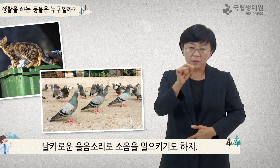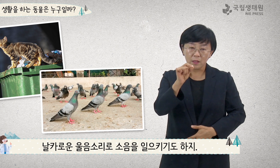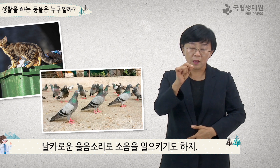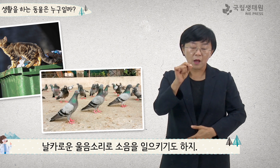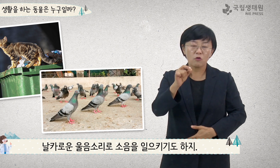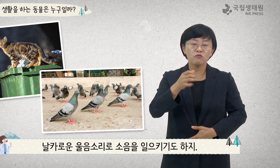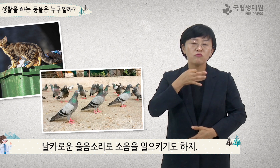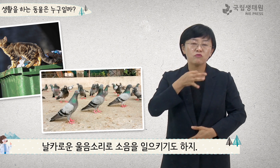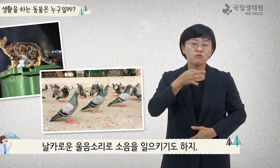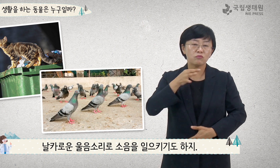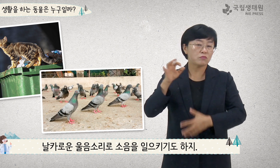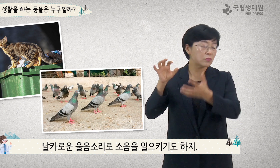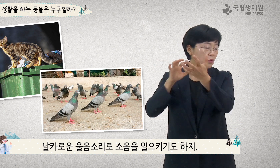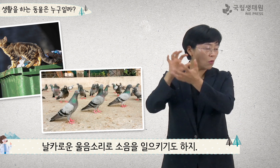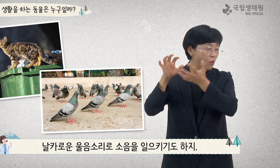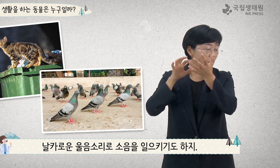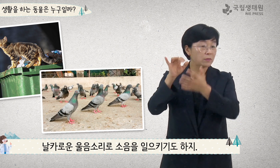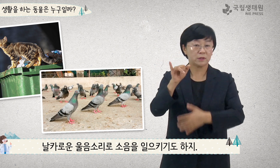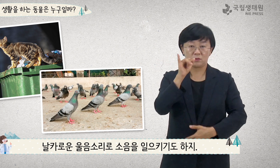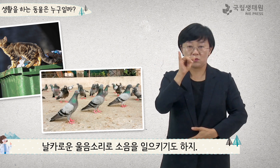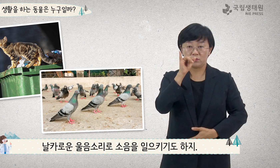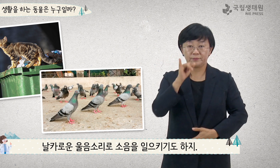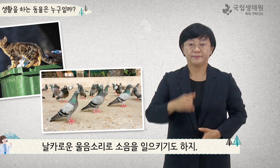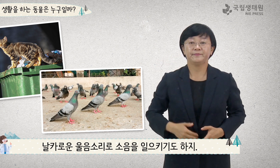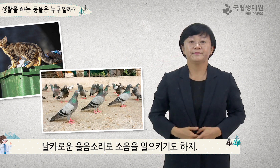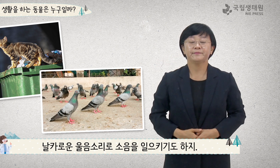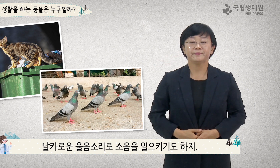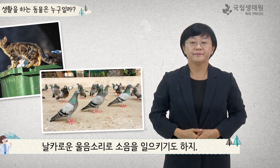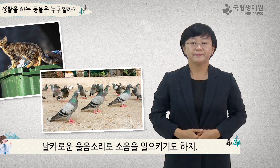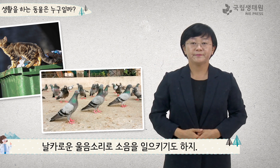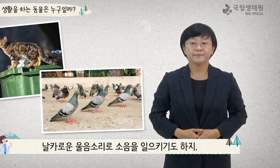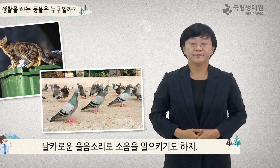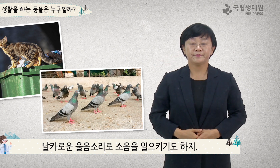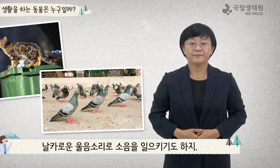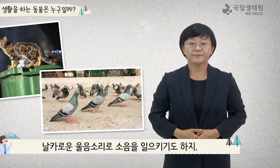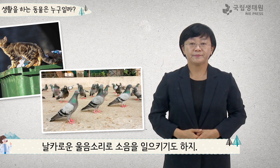날카로운 울음소리로 소음을 일으키기도 하지.